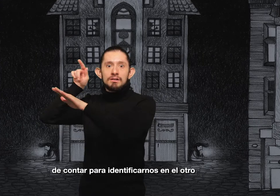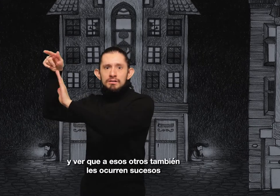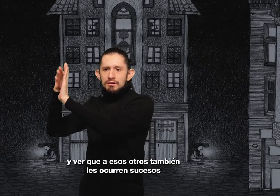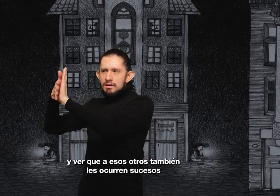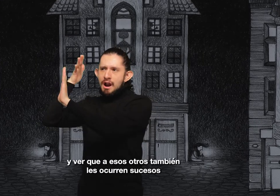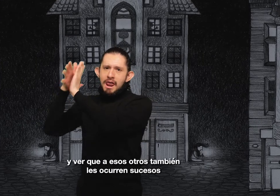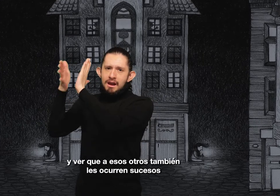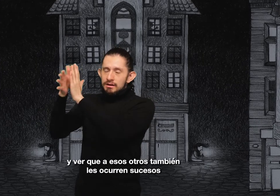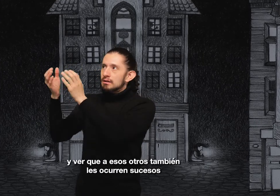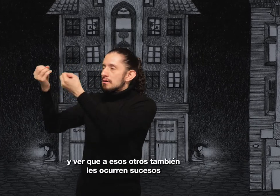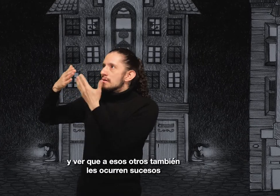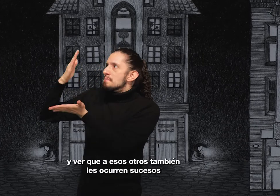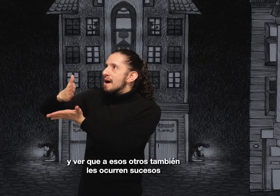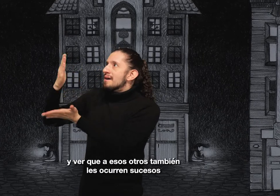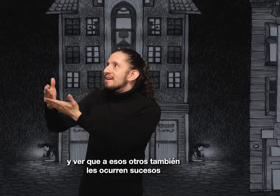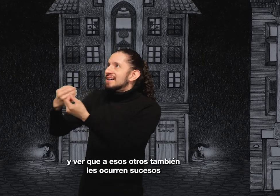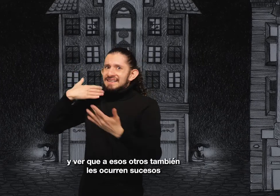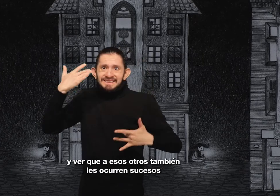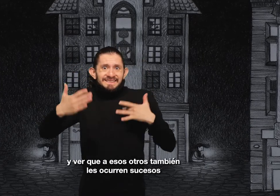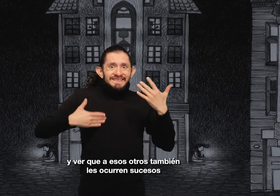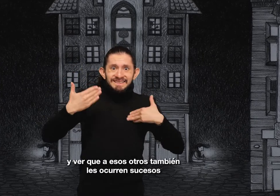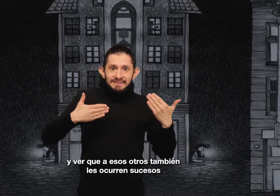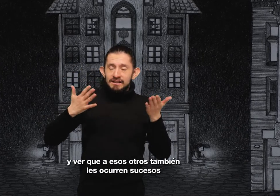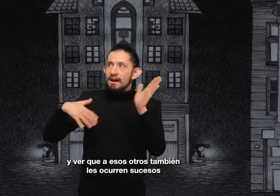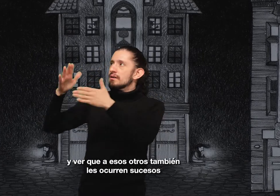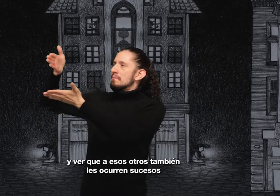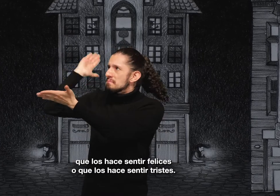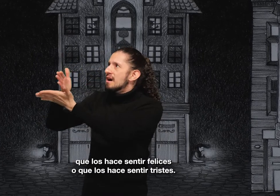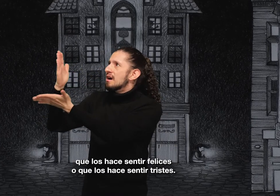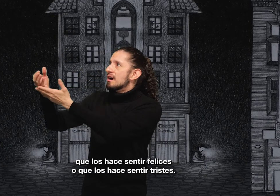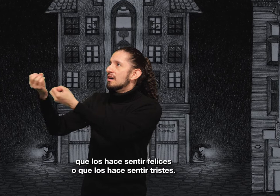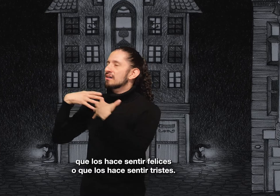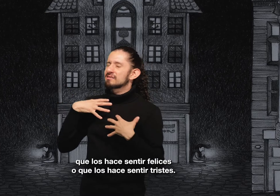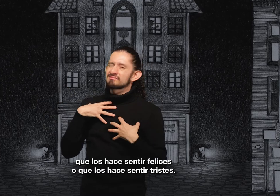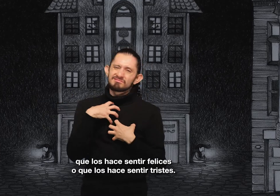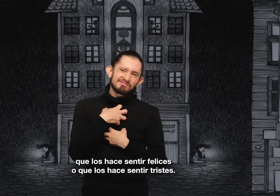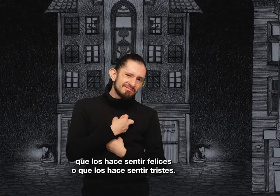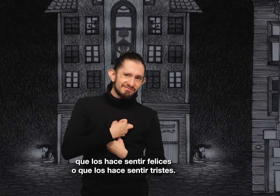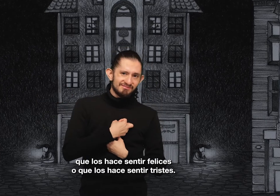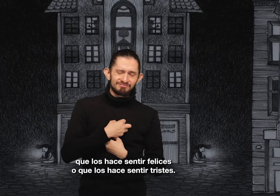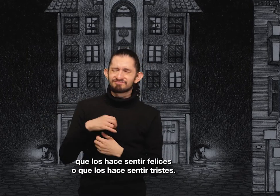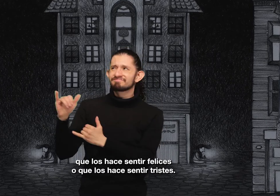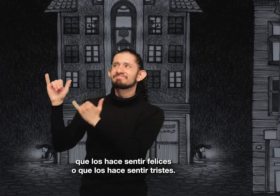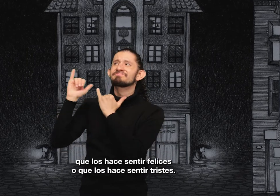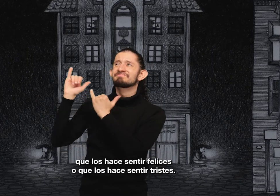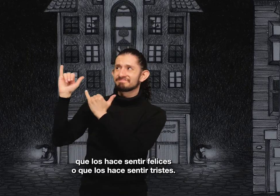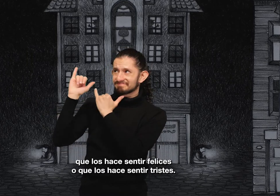y ver que a esos otros también les ocurren sucesos que los hace sentir felices o que los